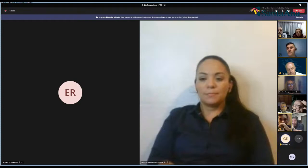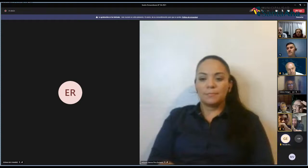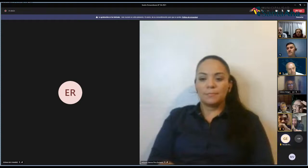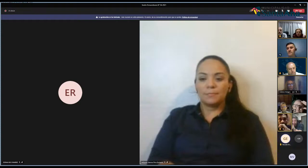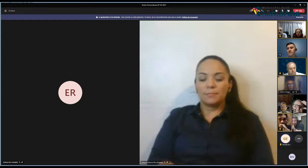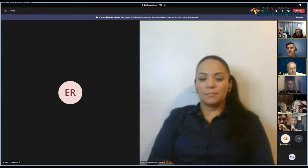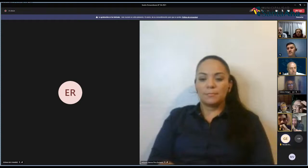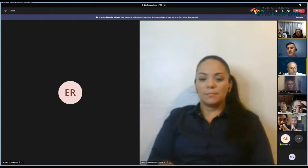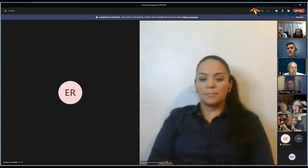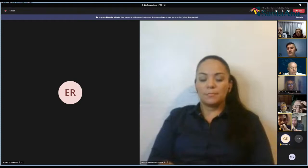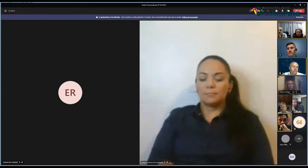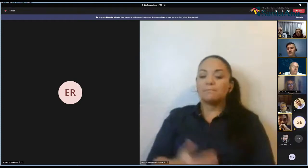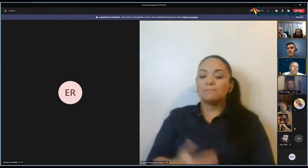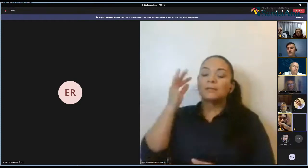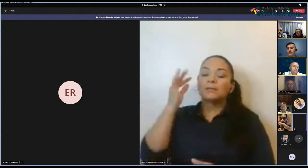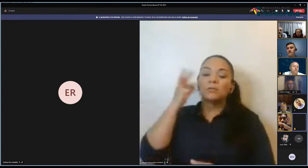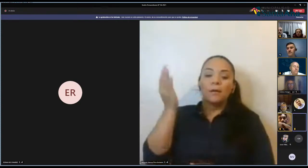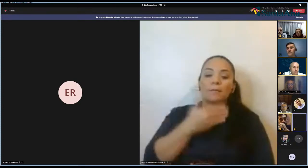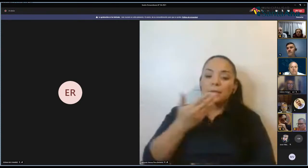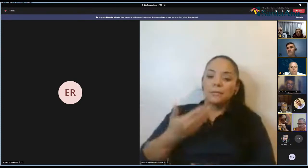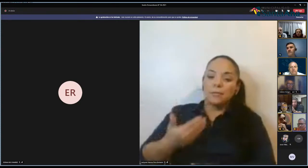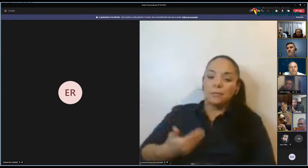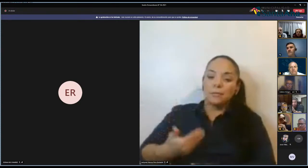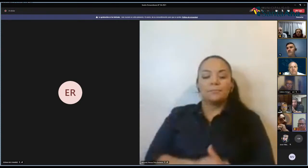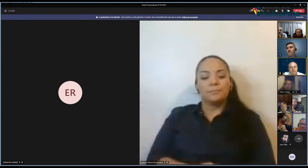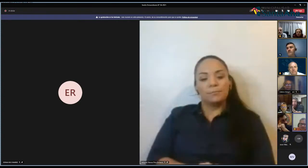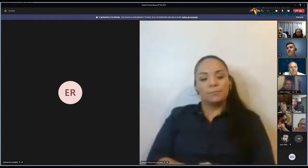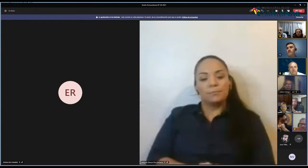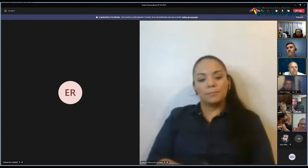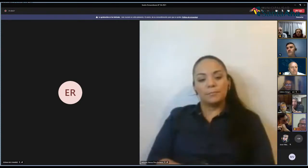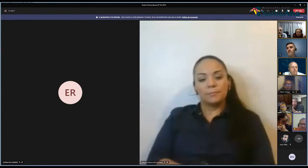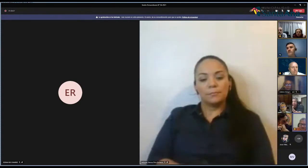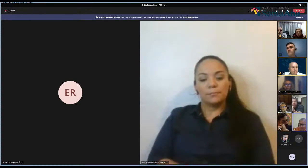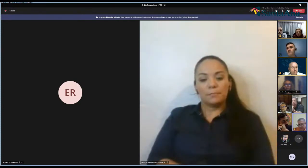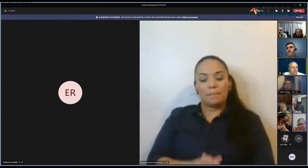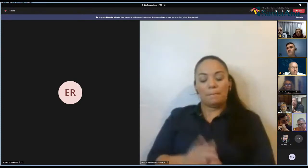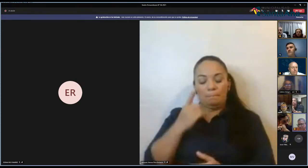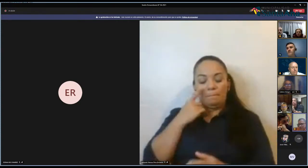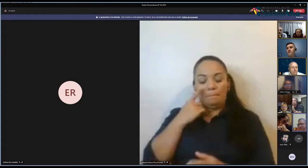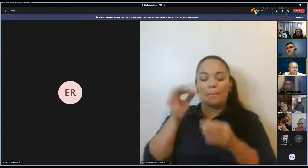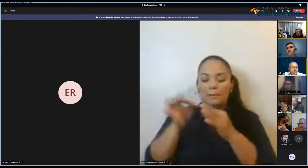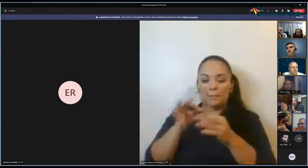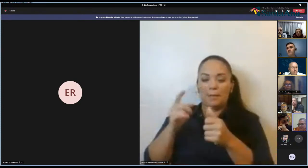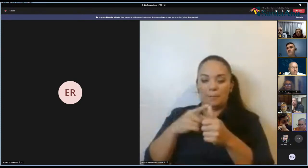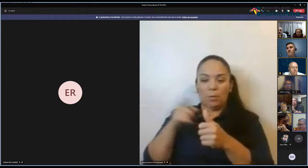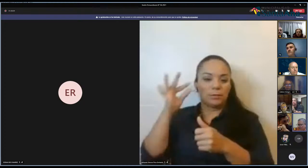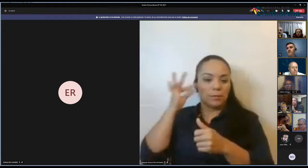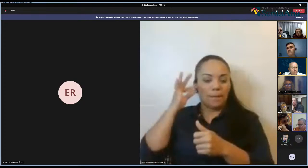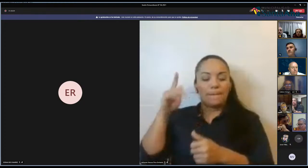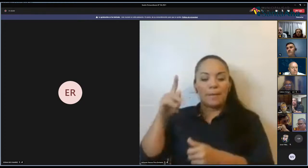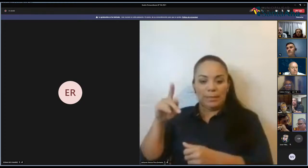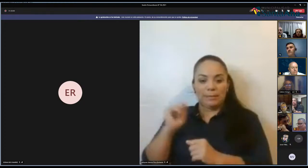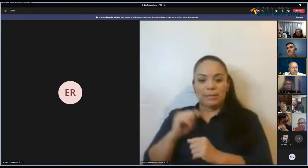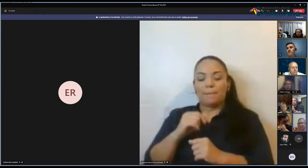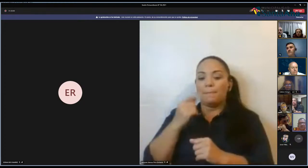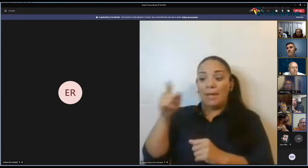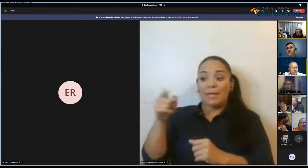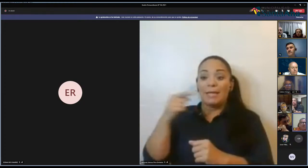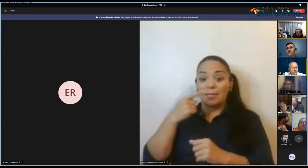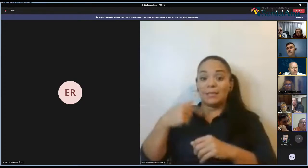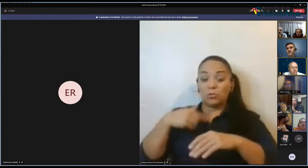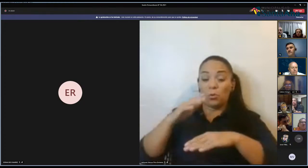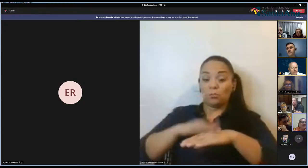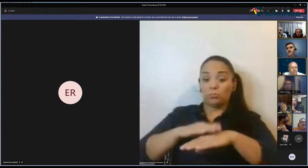y gracias señora presidenta bueno un poco es para decirle a patricia primero porque está diciendo que yo te dice uno desde que era